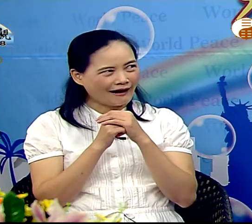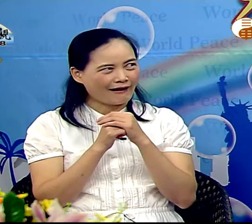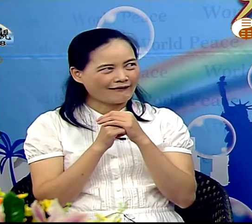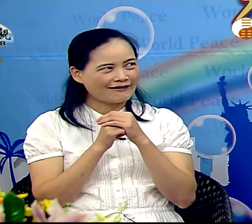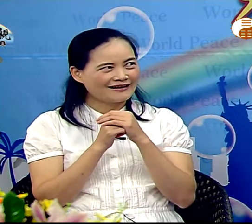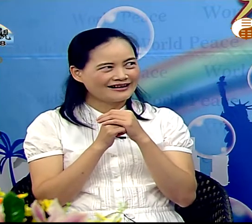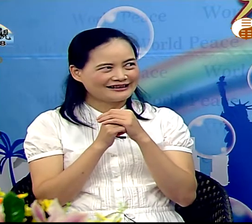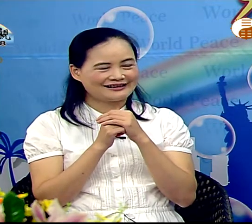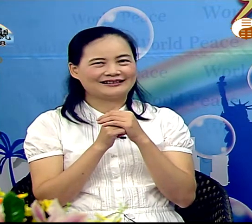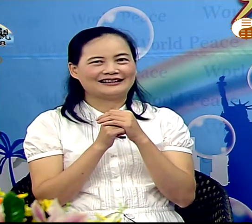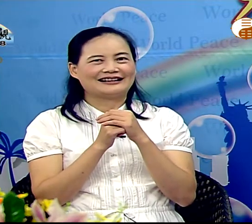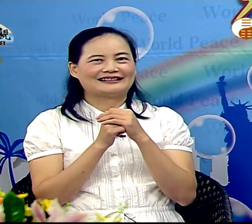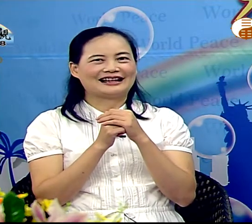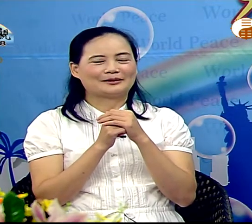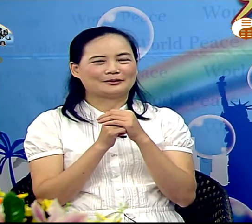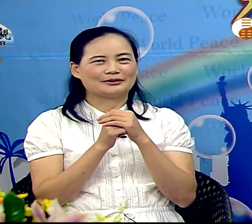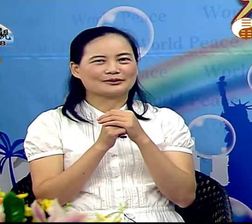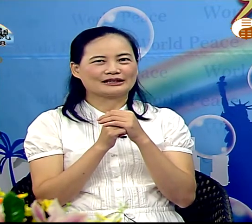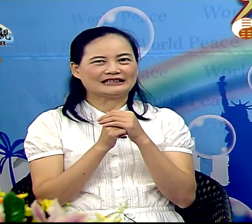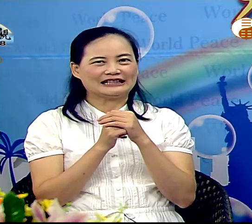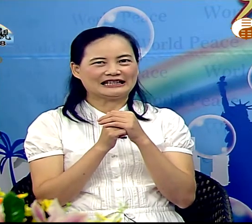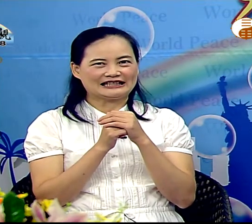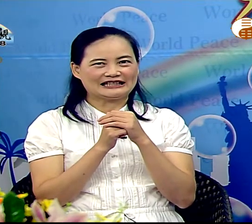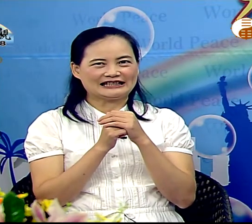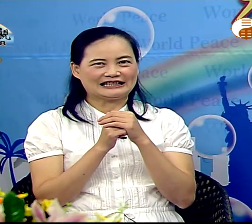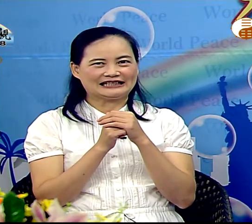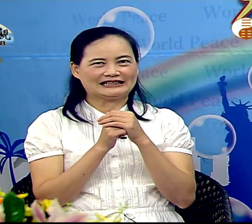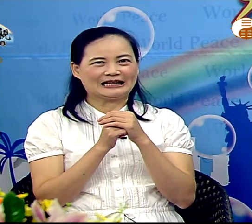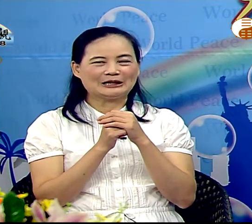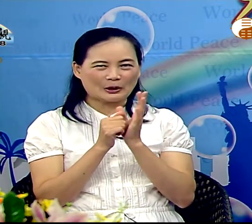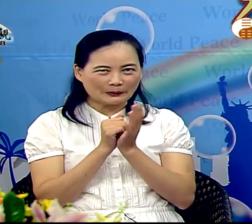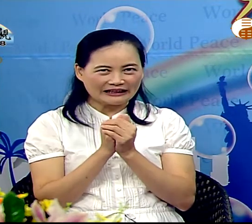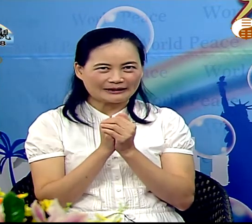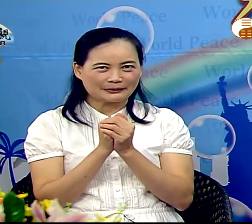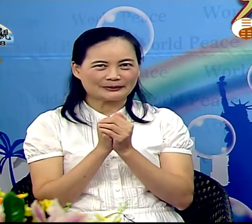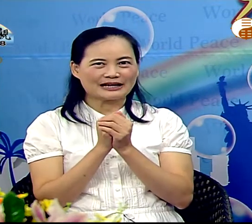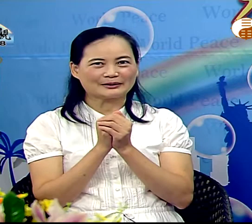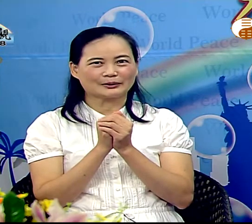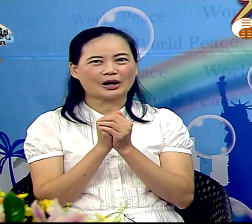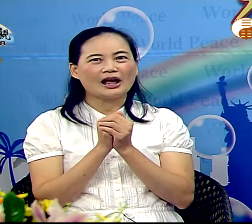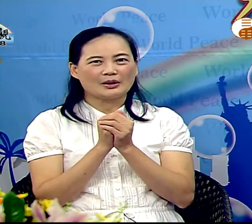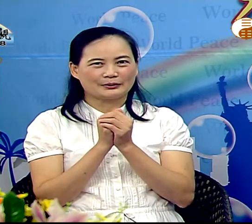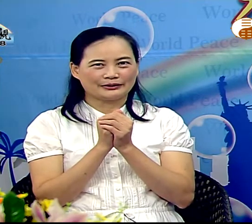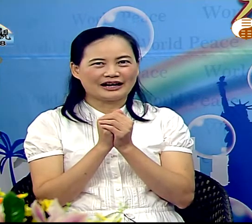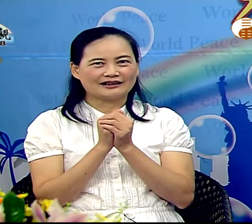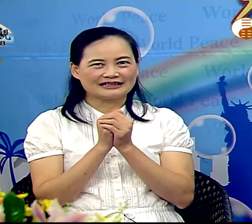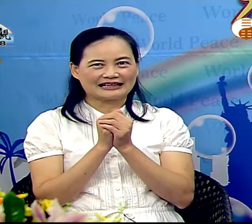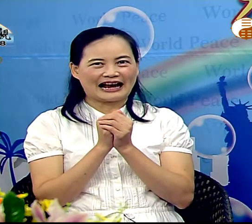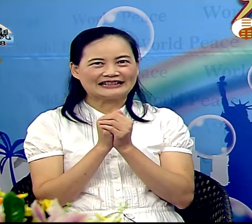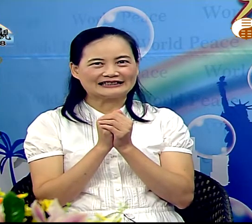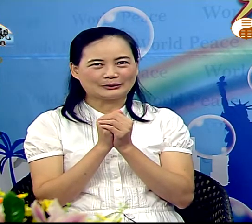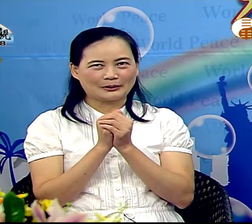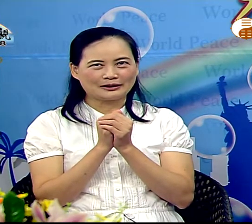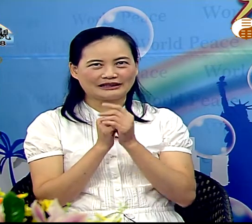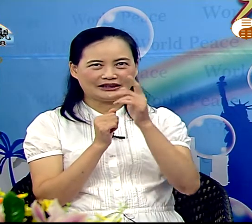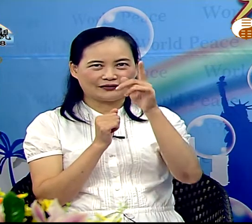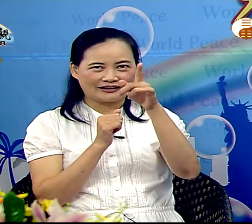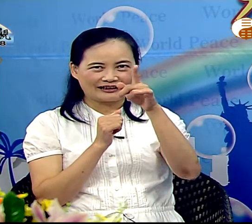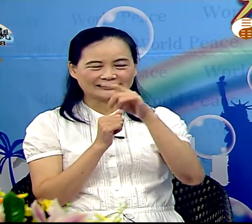号。那我们就可以很容易，比如像说我要请孩子远远的地方那个